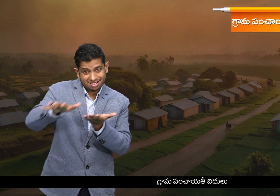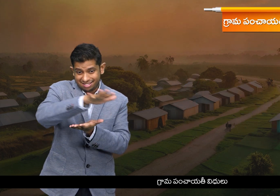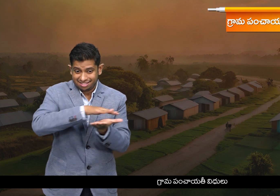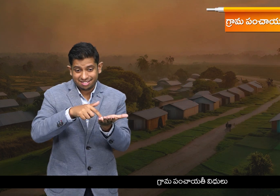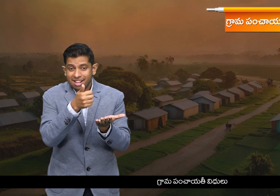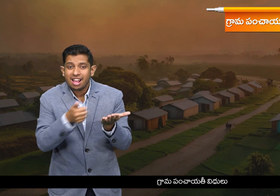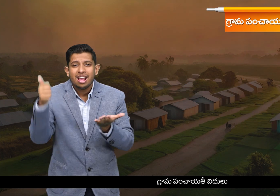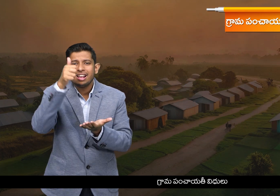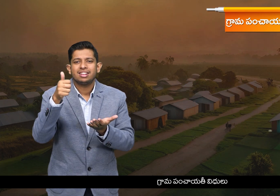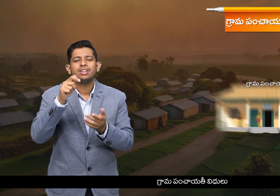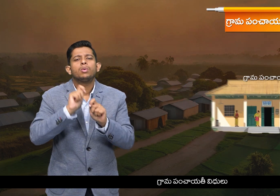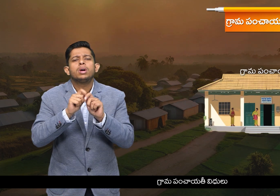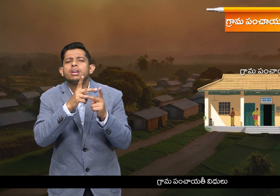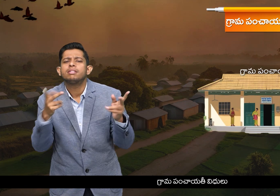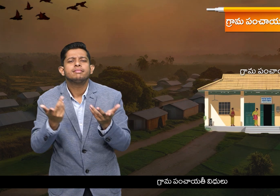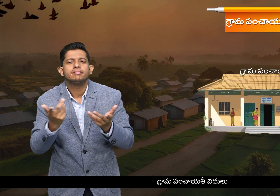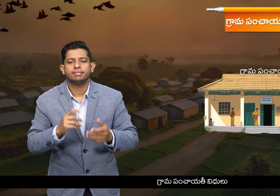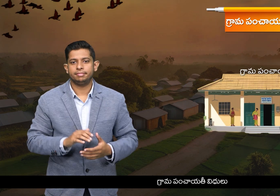గ్రామ పంచాయతీ విధులు.